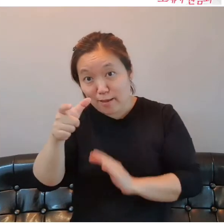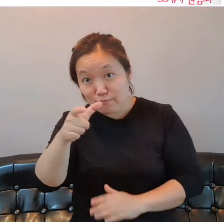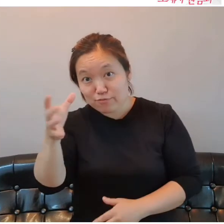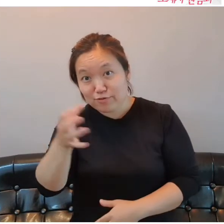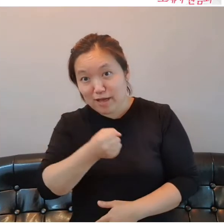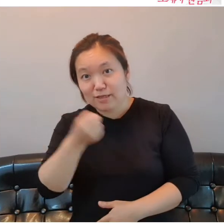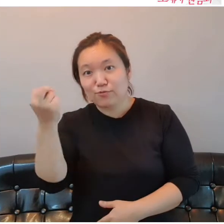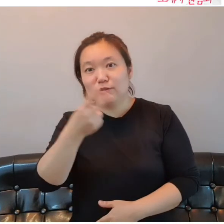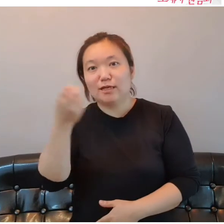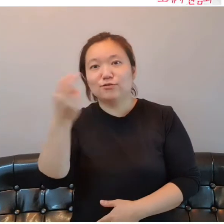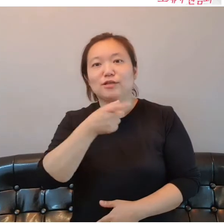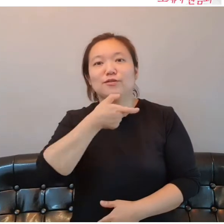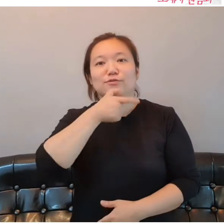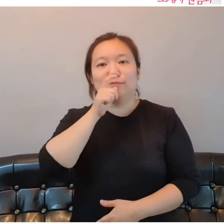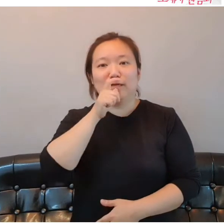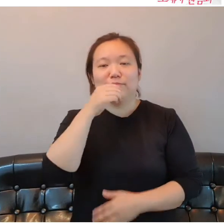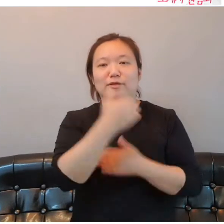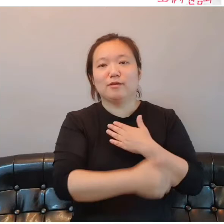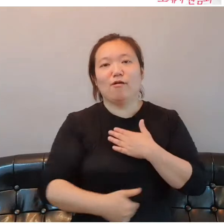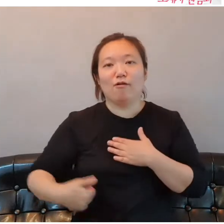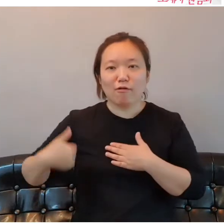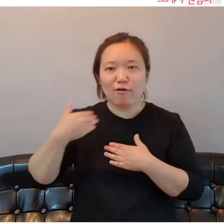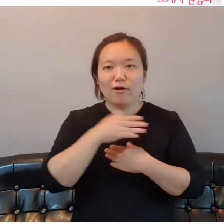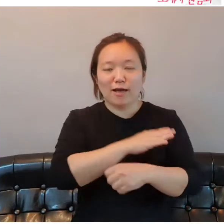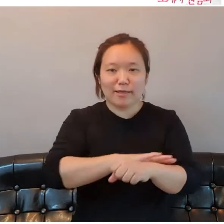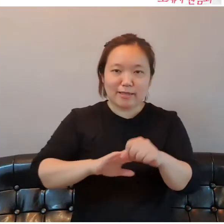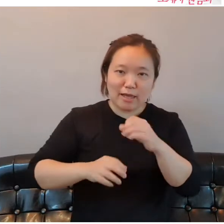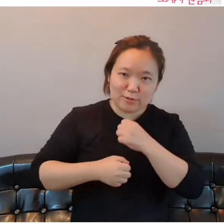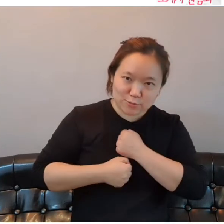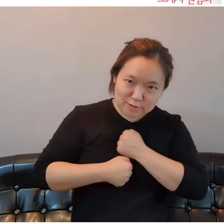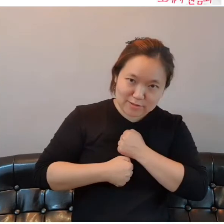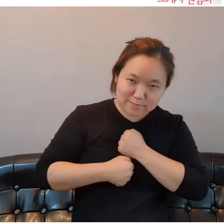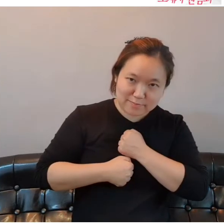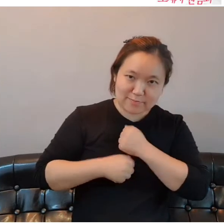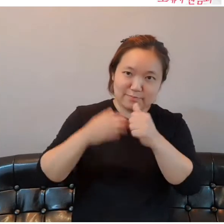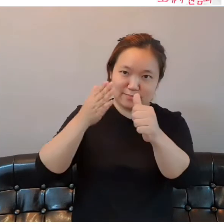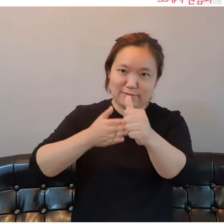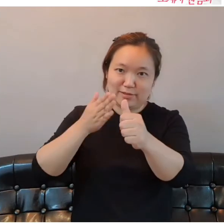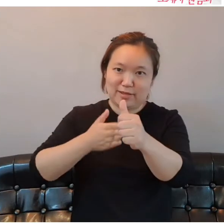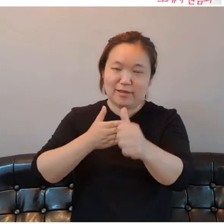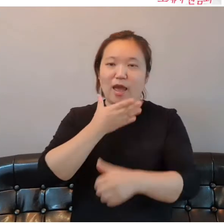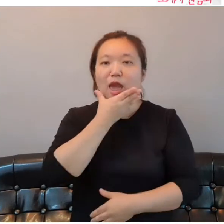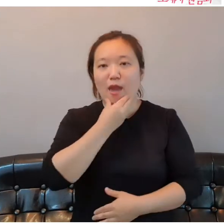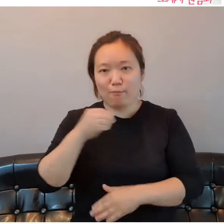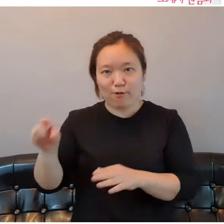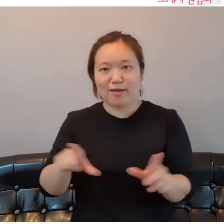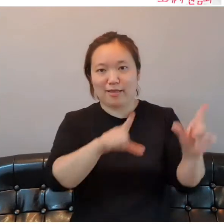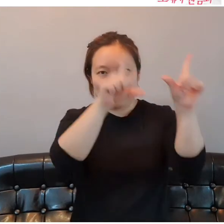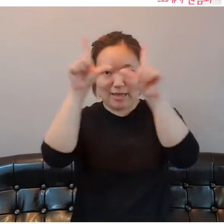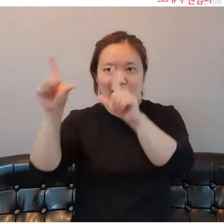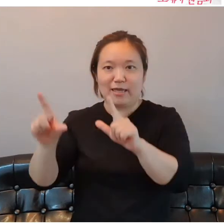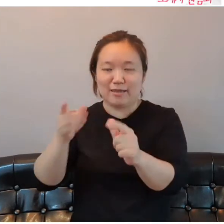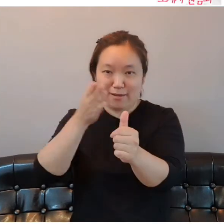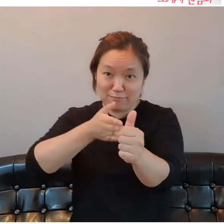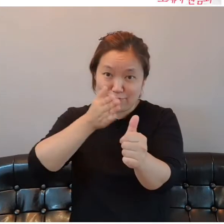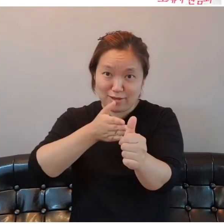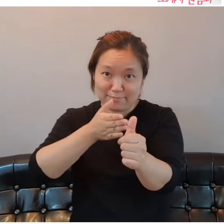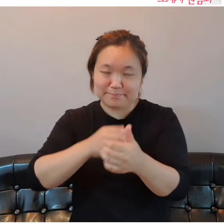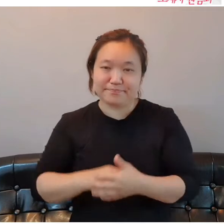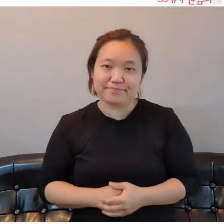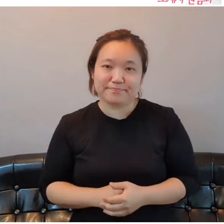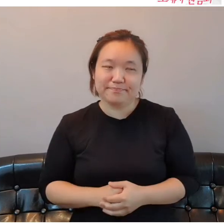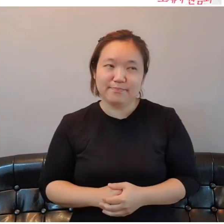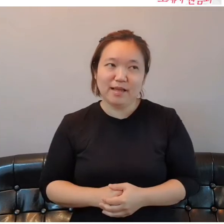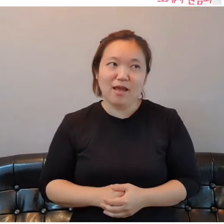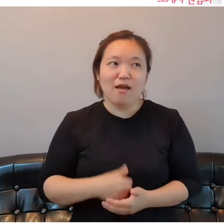챙기셔서 수시로 마시면서 건강 잘 지키시며 행복한 일상 보내시기를 바라겠습니다. 자,